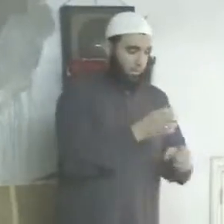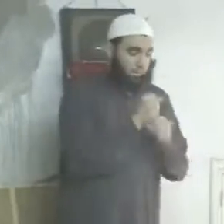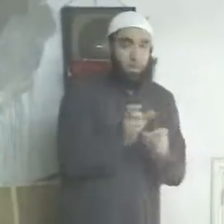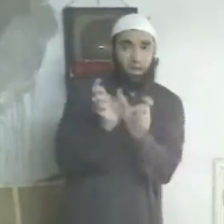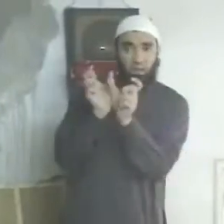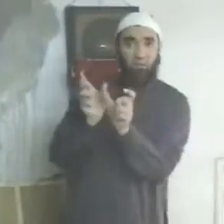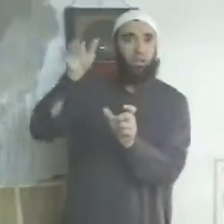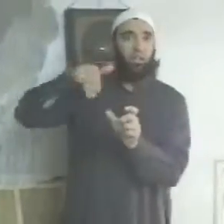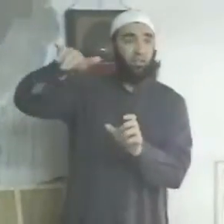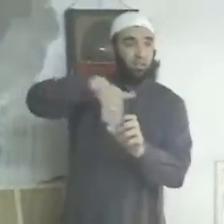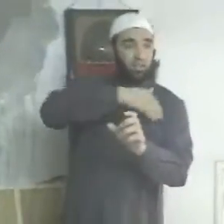ما يتذرعون به